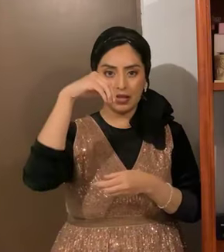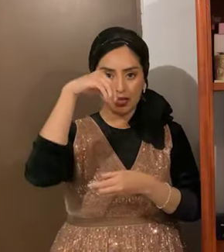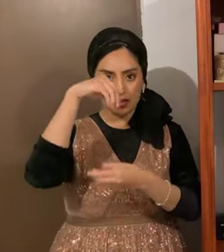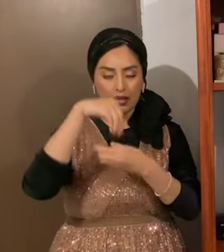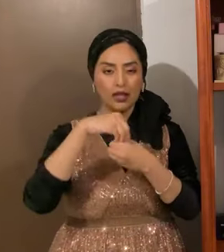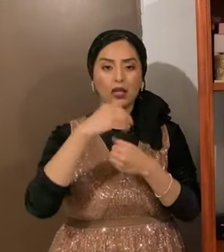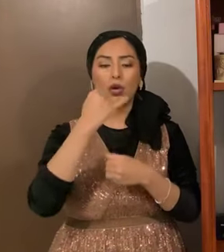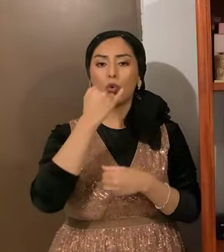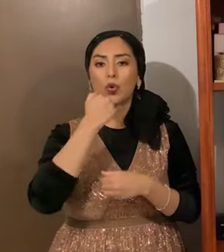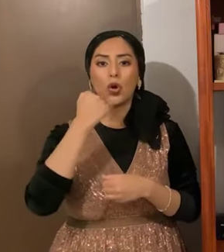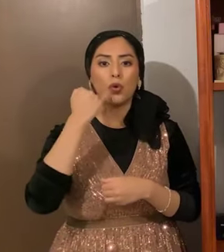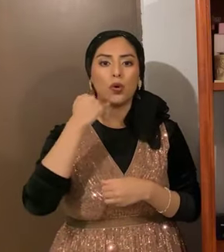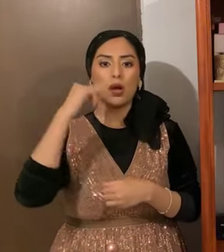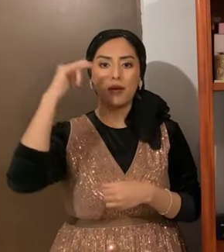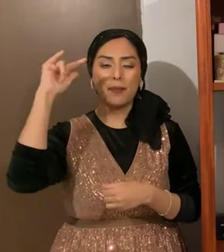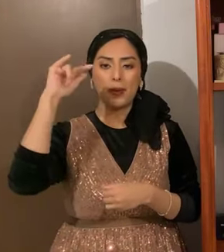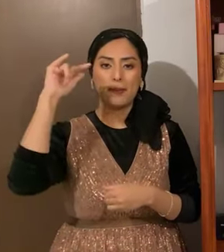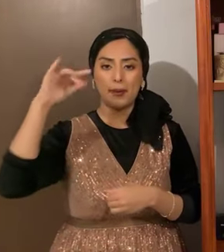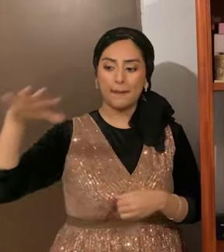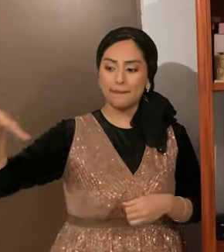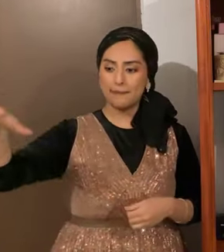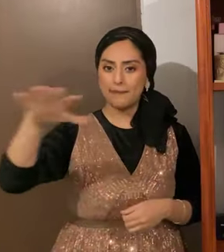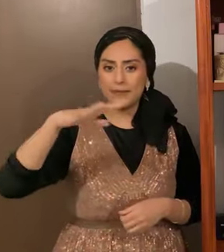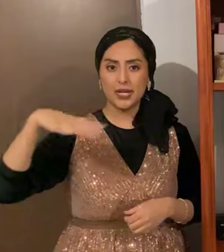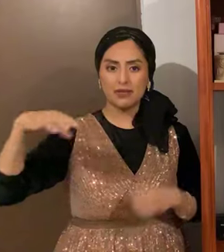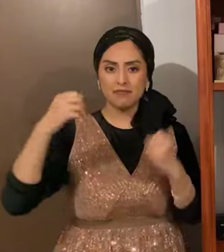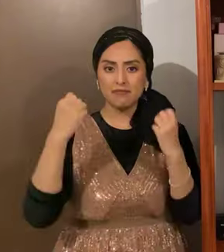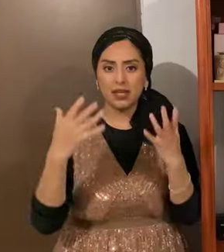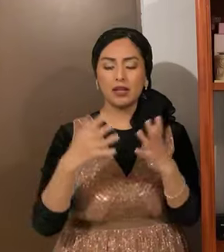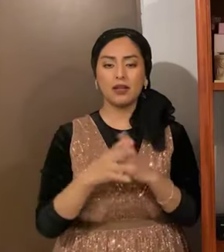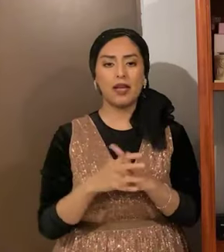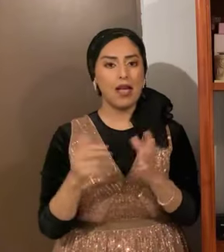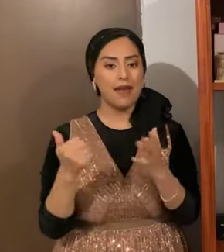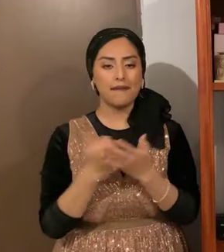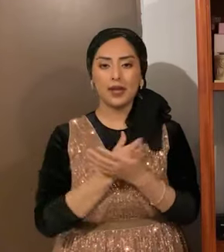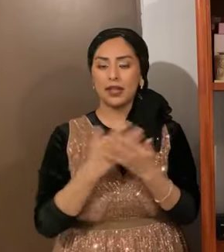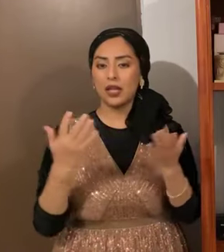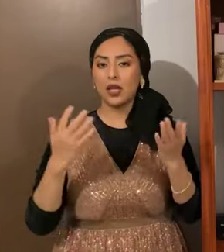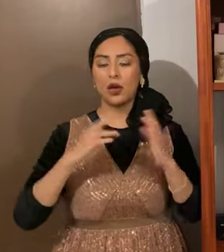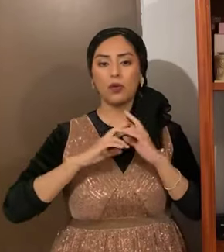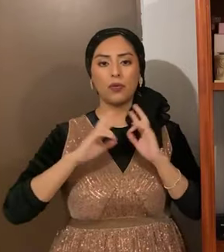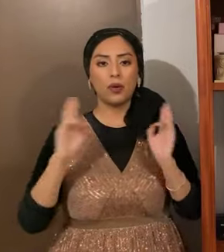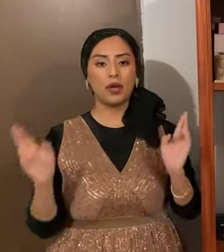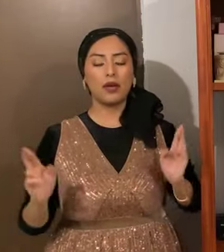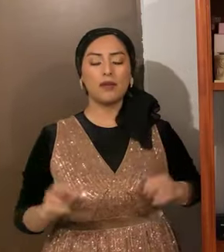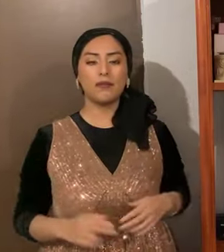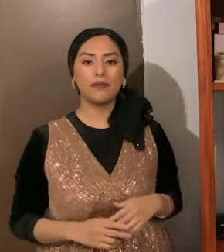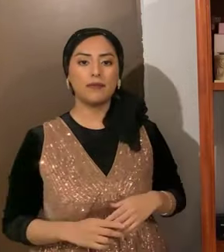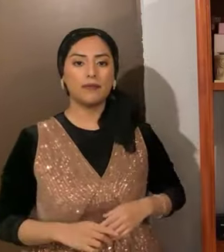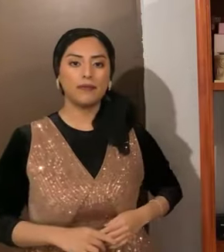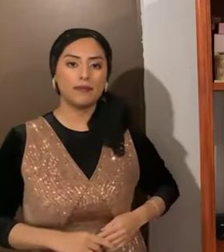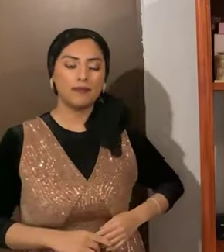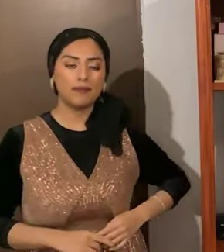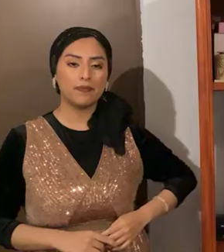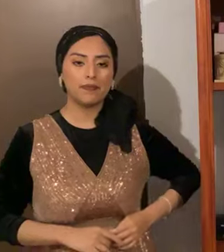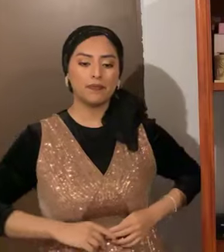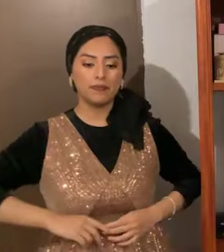Ben Gurión, Israel. Todo está listo. ¿Tú crees que llevaron todo eso ahí para nada? No,